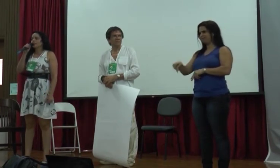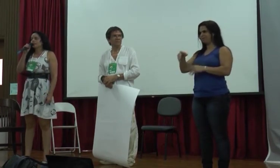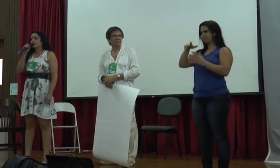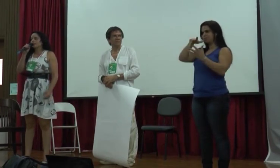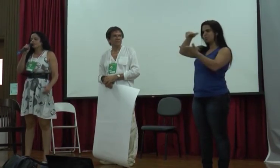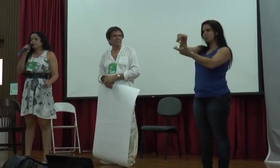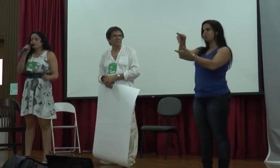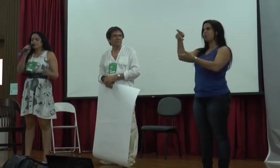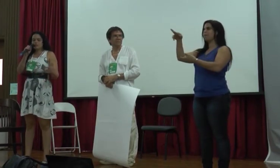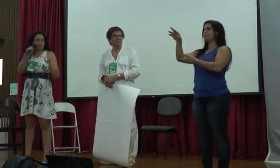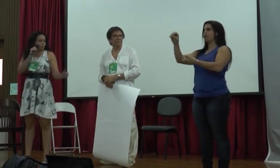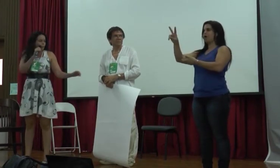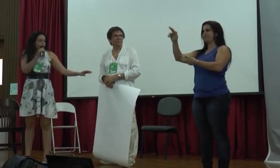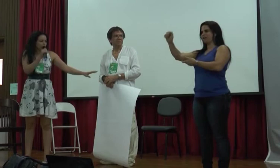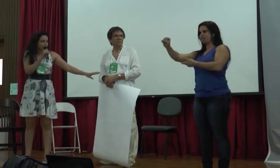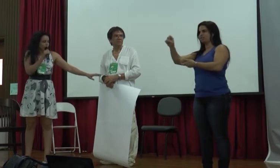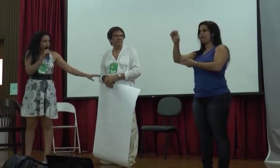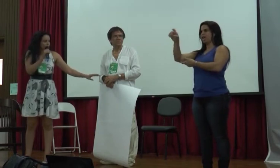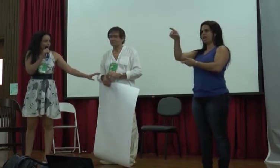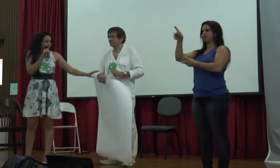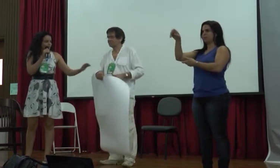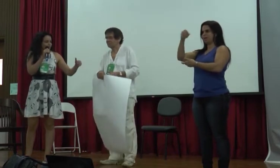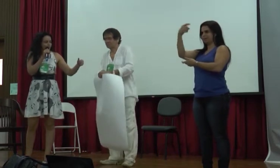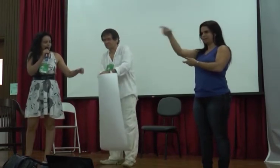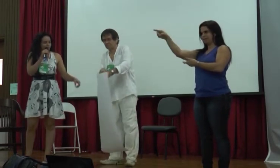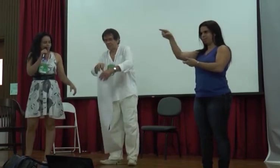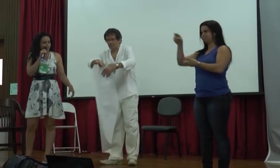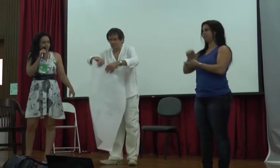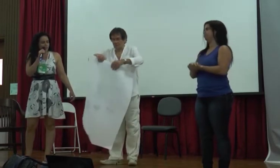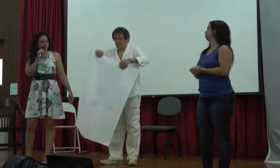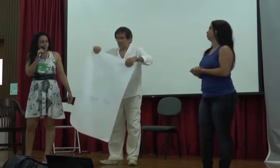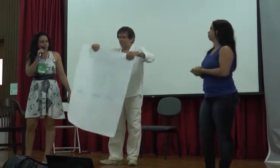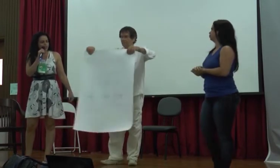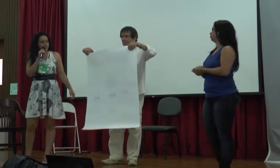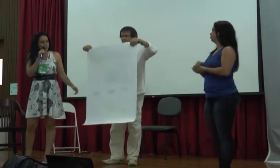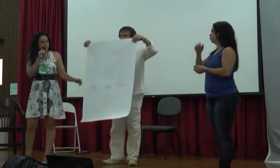e pode virar, por